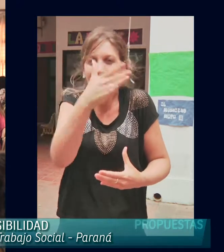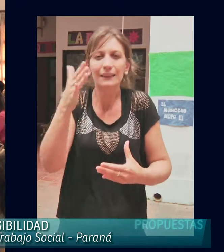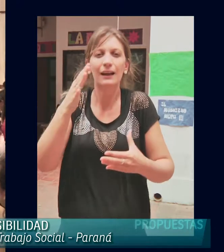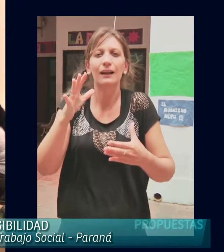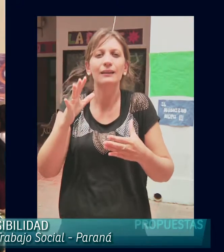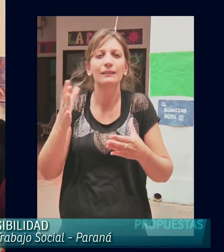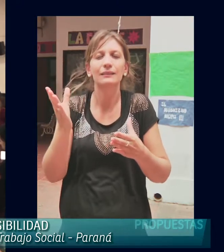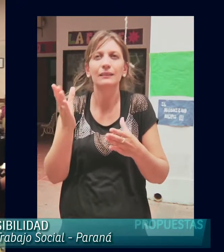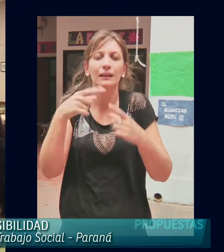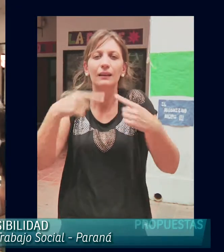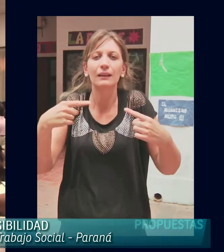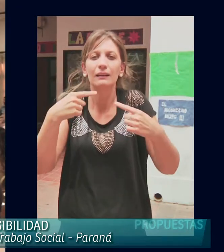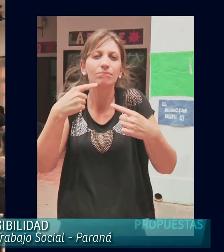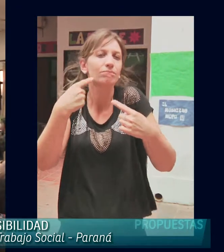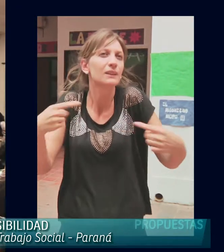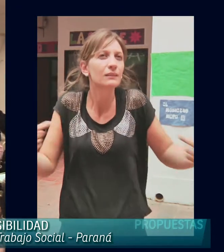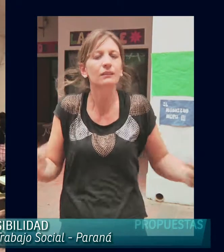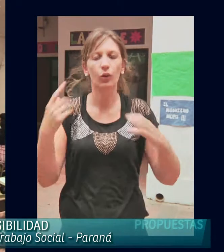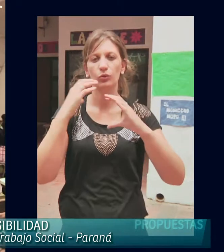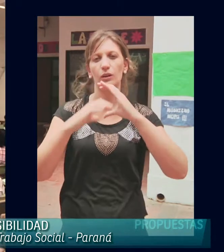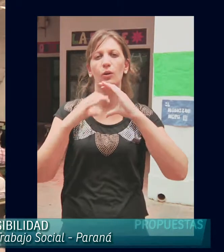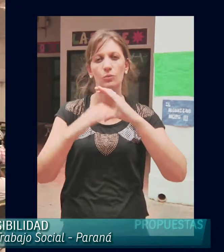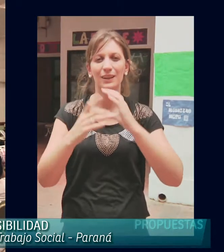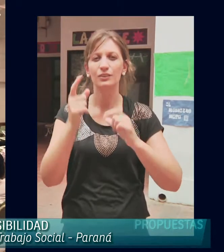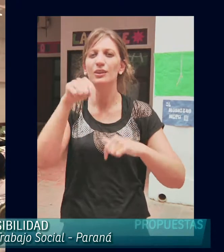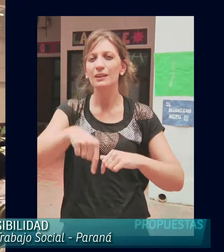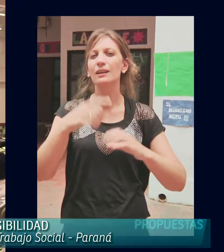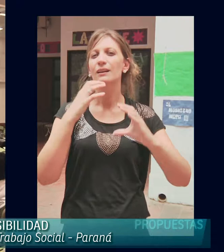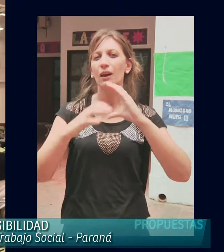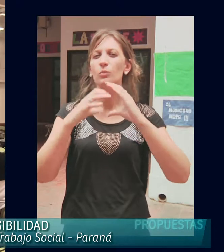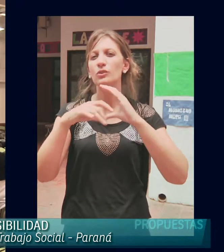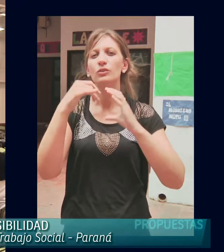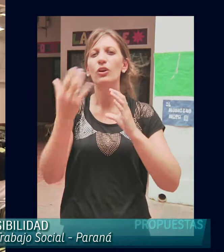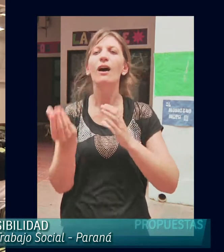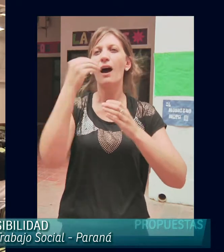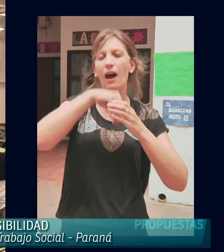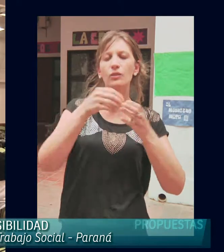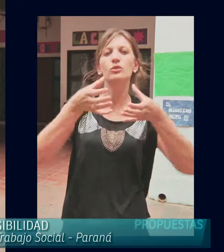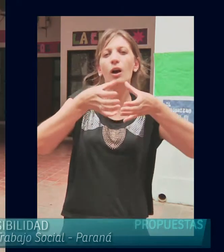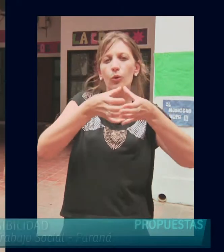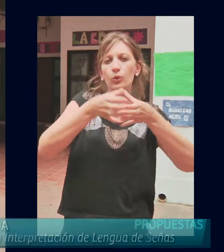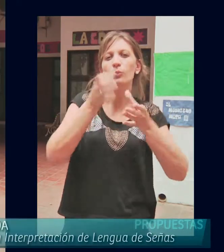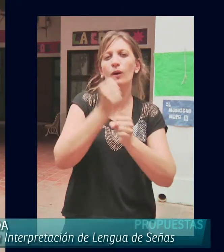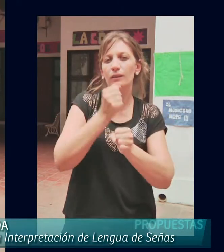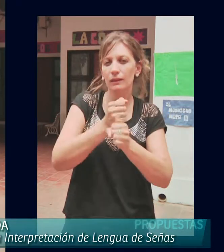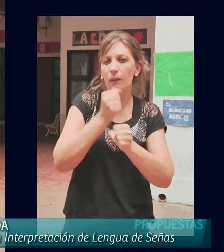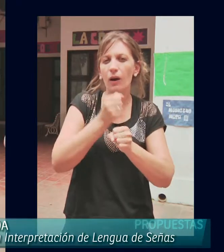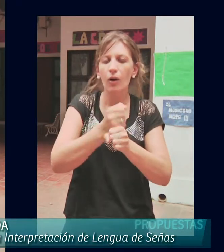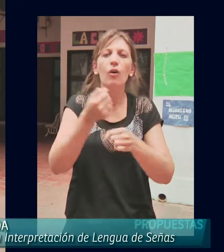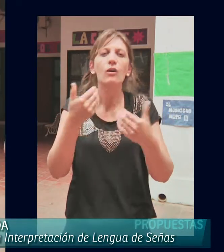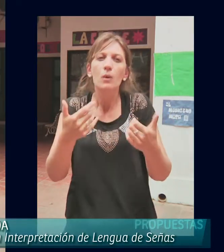comunicación y básicamente que incluya equipos de trabajo en donde pueda ir teniendo también, si ustedes quieren,